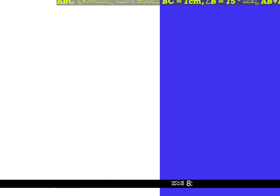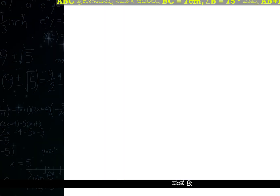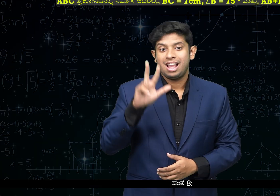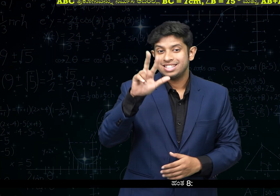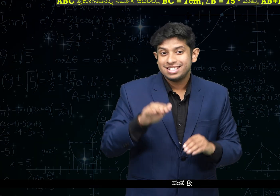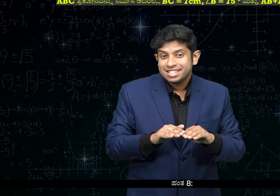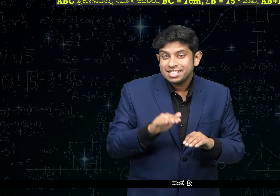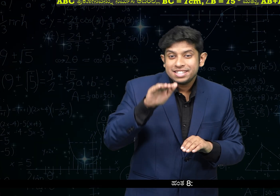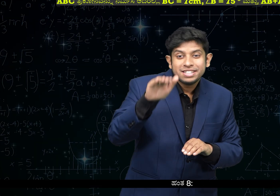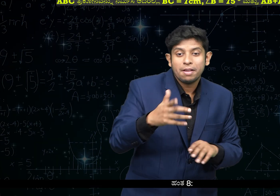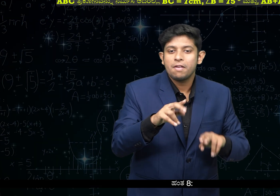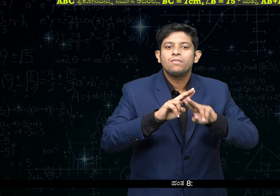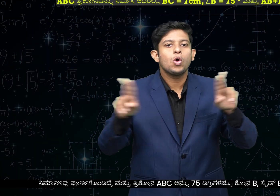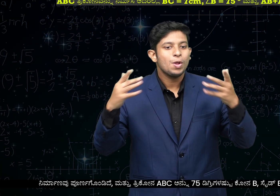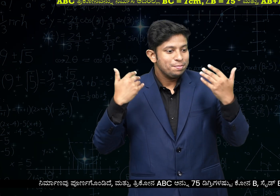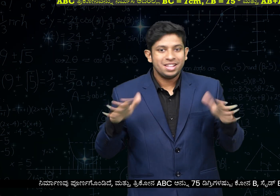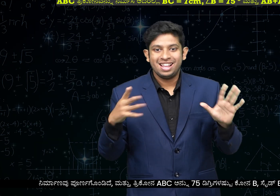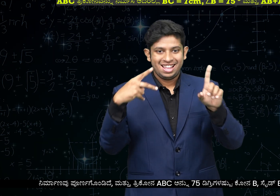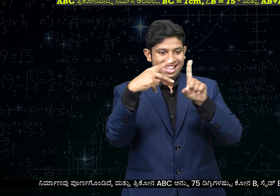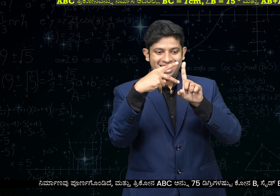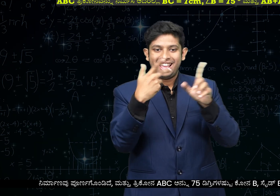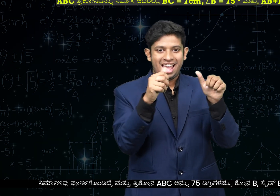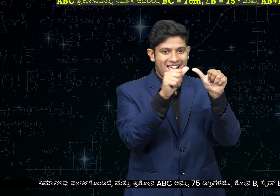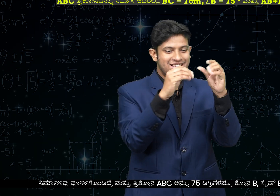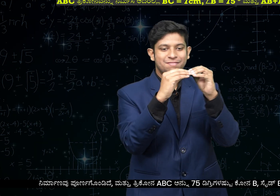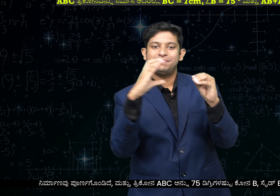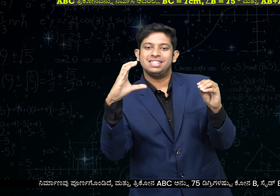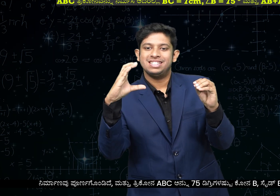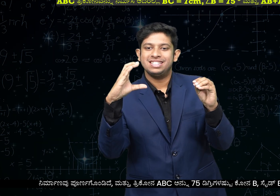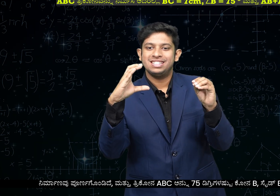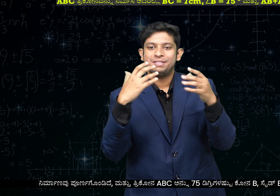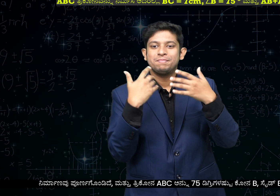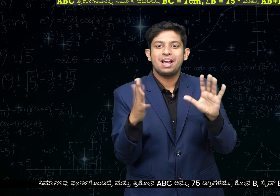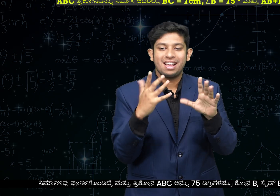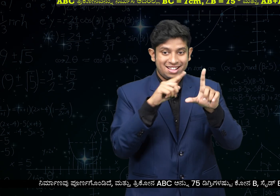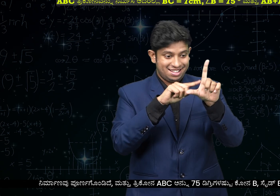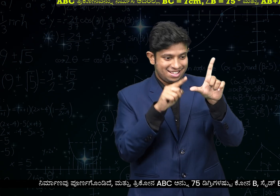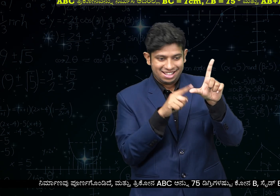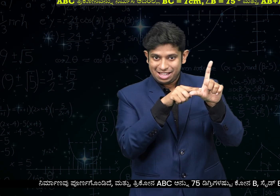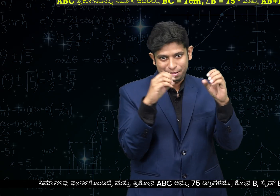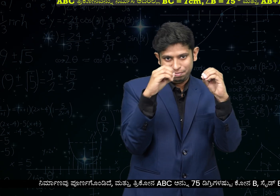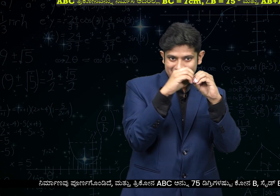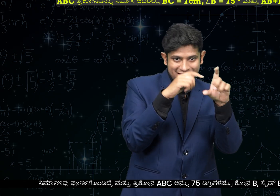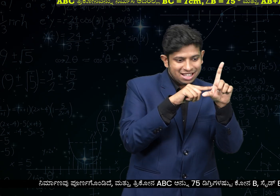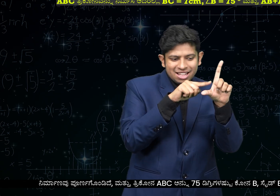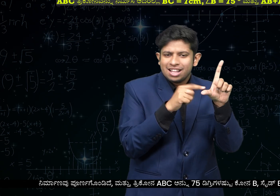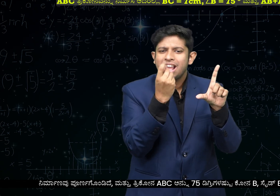ಹಂತ 8. ನಿರ್ಮಾಣವು ಪೂರ್ಣಗೊಂಡಿದೆ ಮತ್ತು ತ್ರಿಕೋನ ಎಬಿಸಿಯನ್ನು 75 ಡಿಗ್ರಿಗಳಷ್ಟು